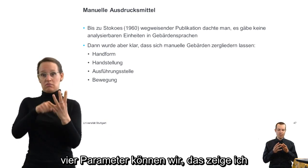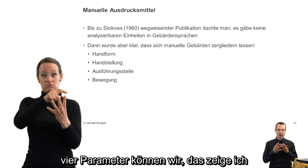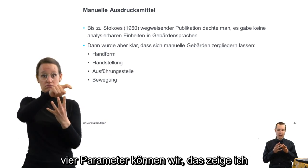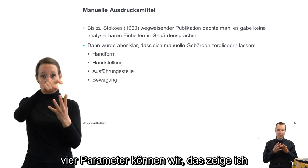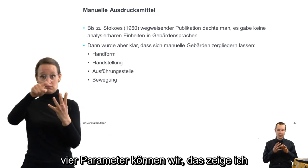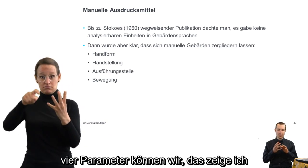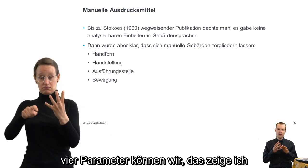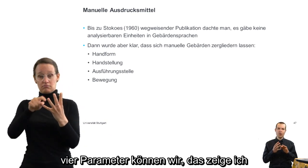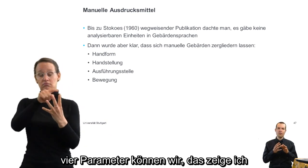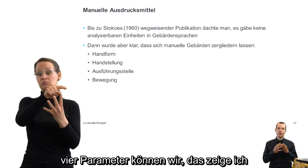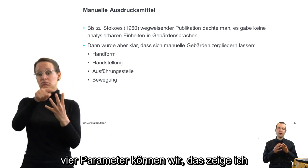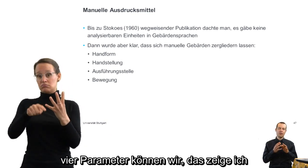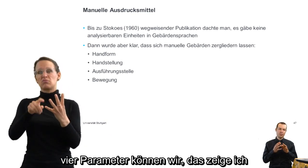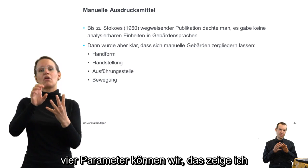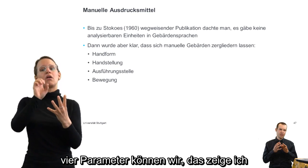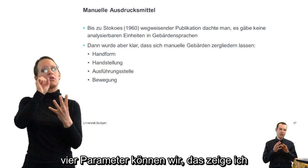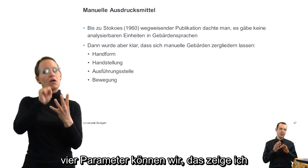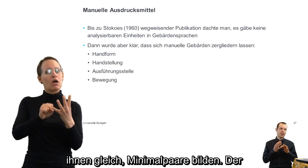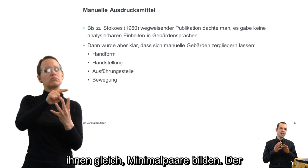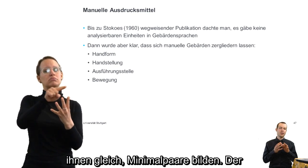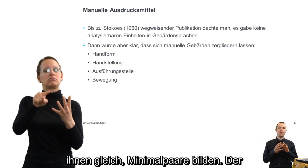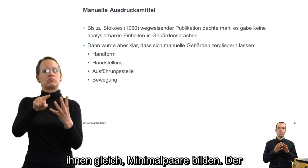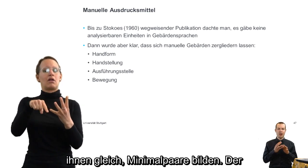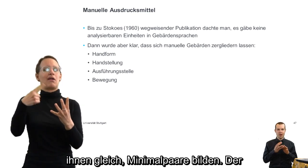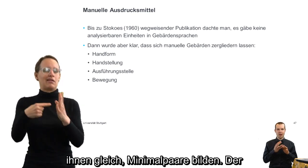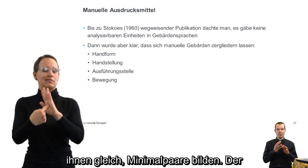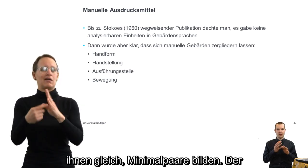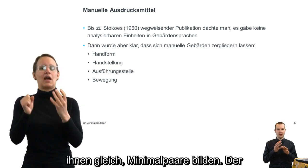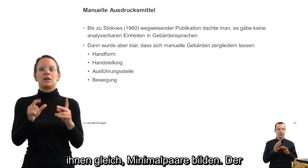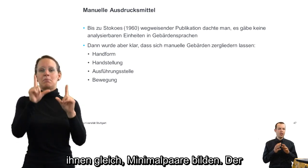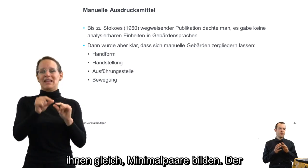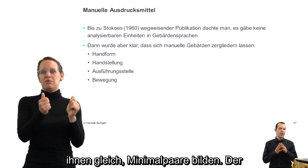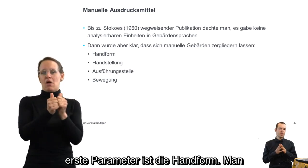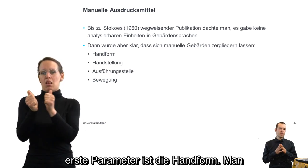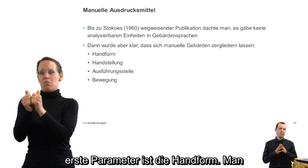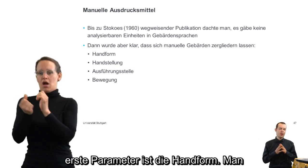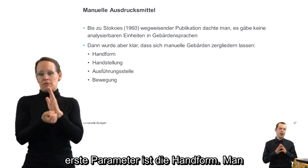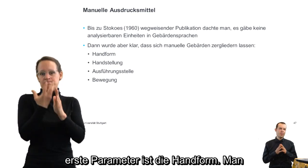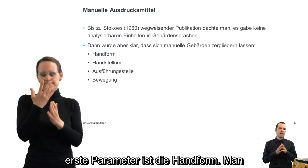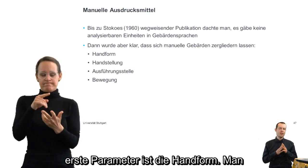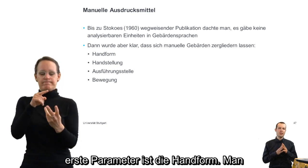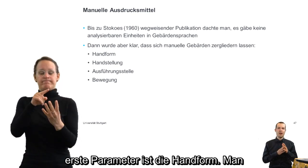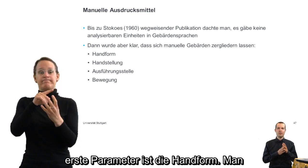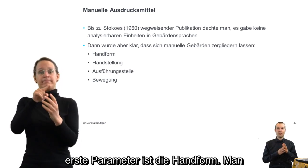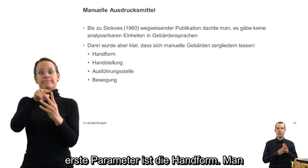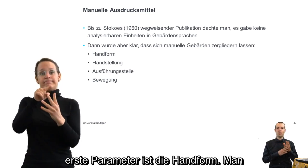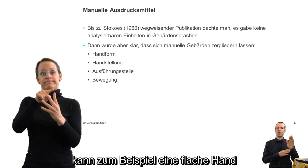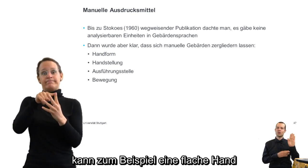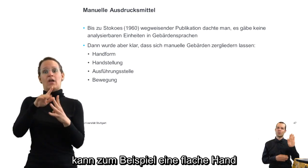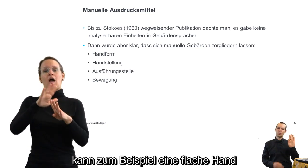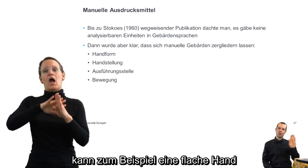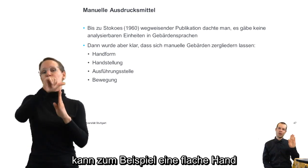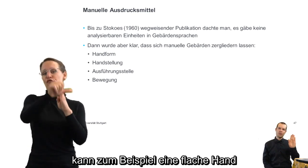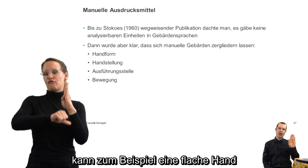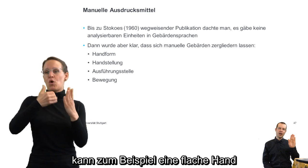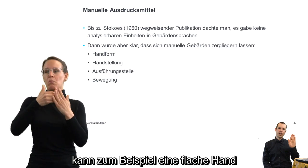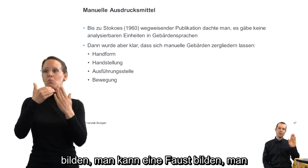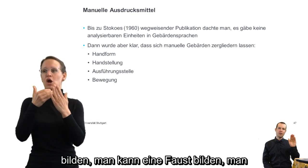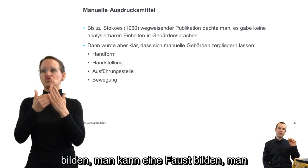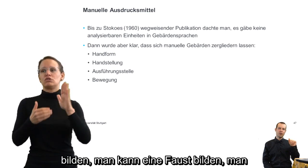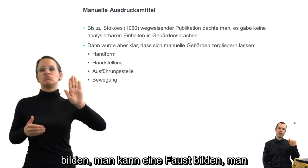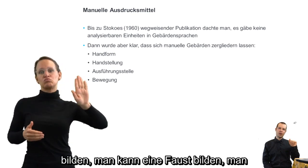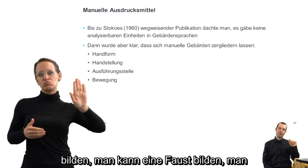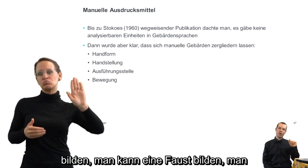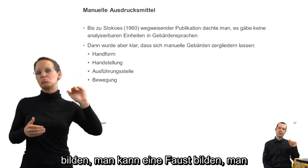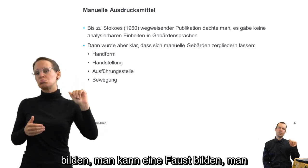Parameter können wir, das zeige ich Ihnen gleich, Minimalpaare bilden. Der erste Parameter ist die Handform, wir können zum Beispiel eine flache